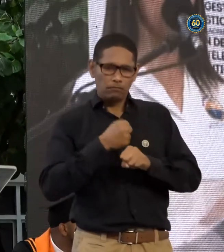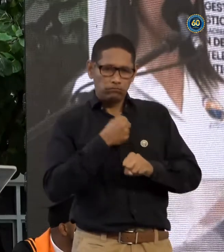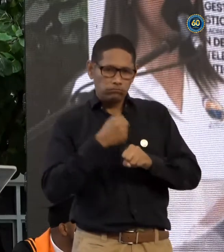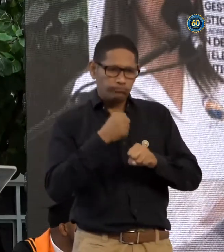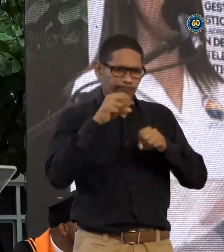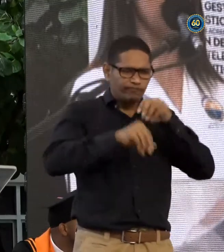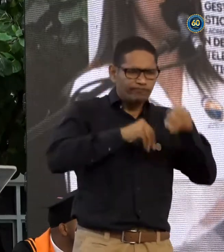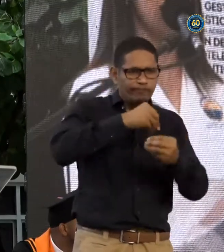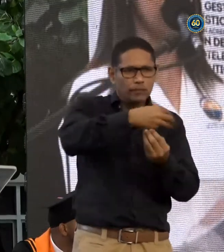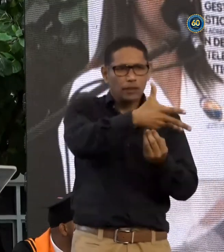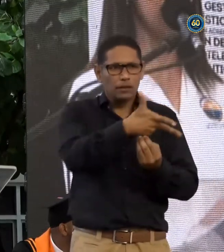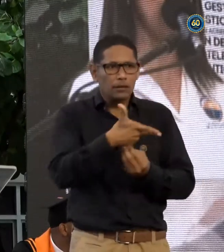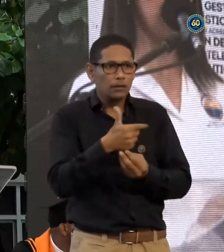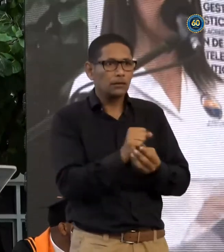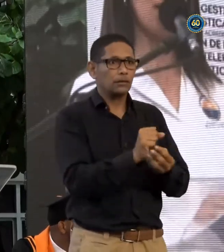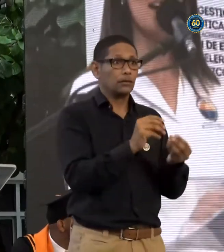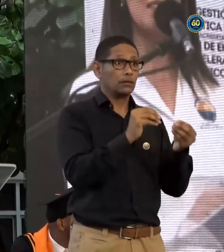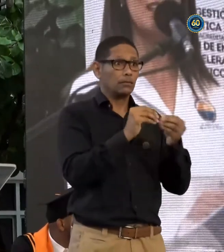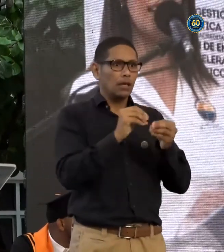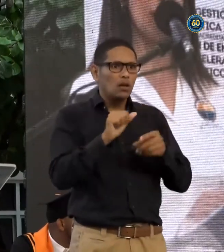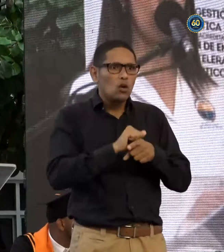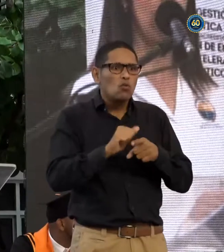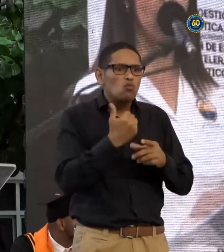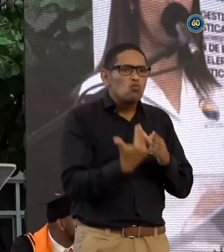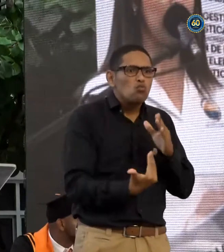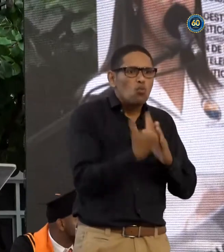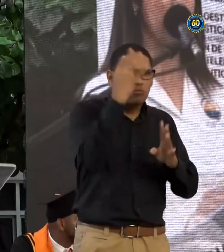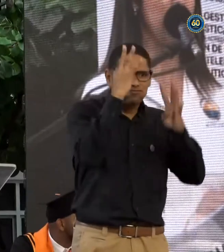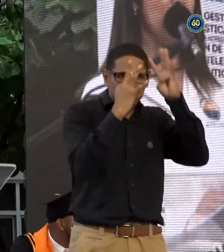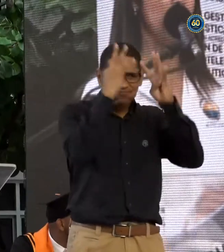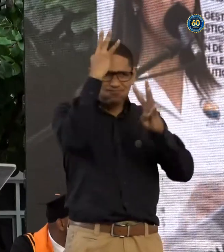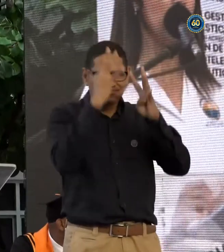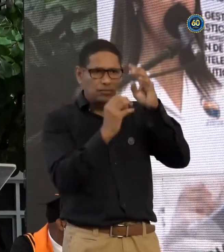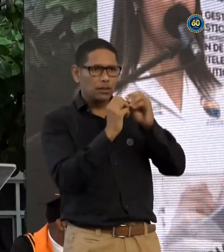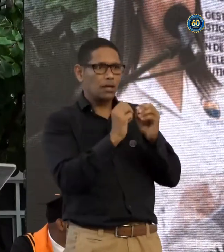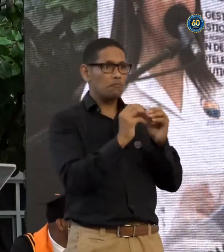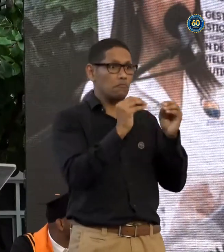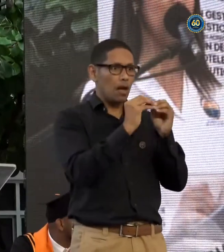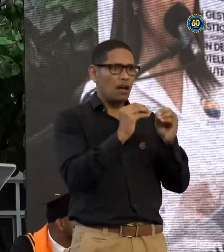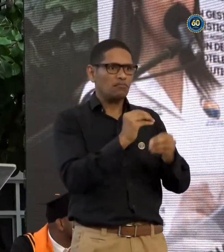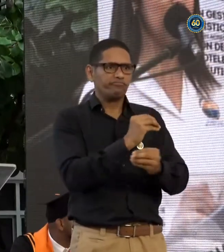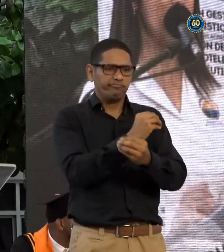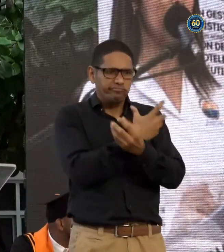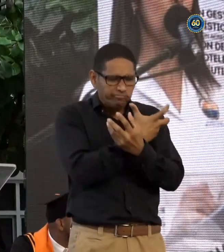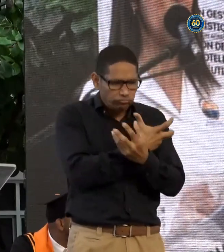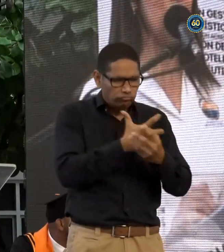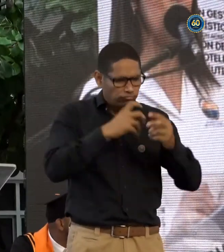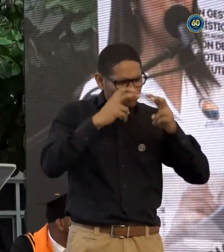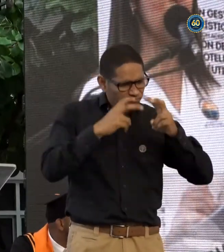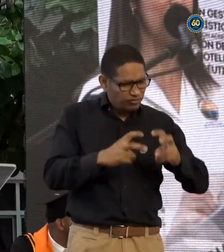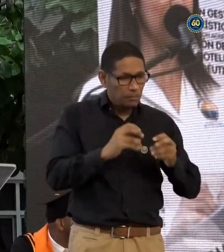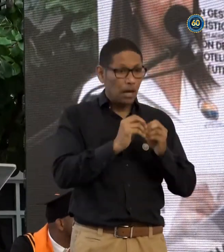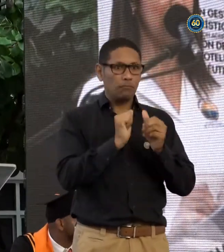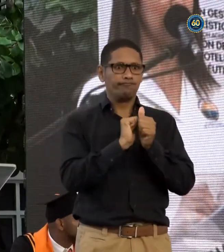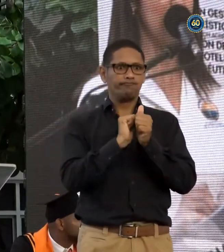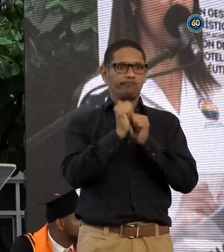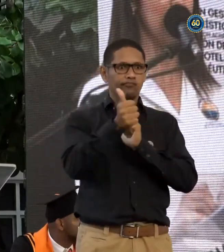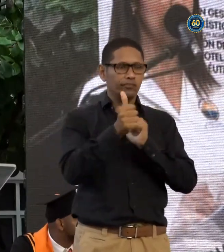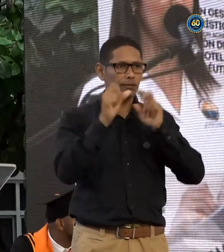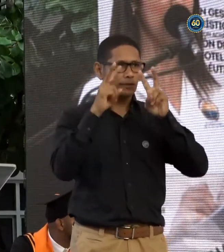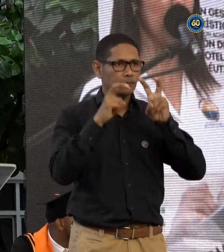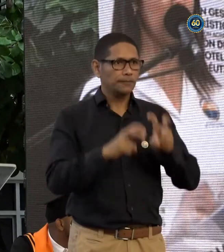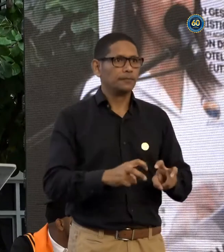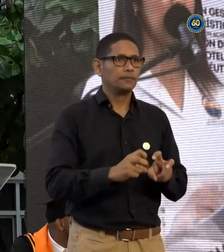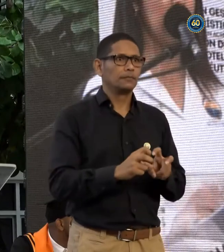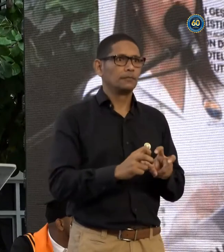artística práctica de innovación y emprendimiento artículo científico y pasantía de investigación también